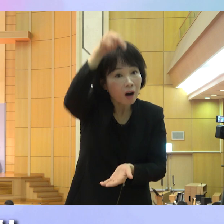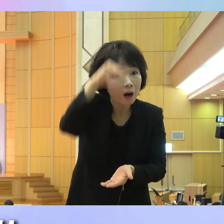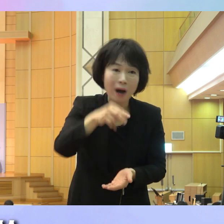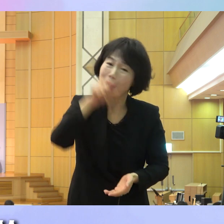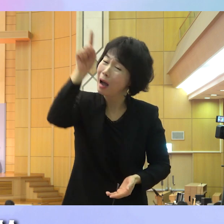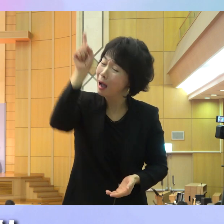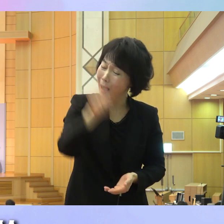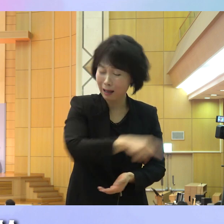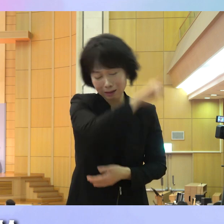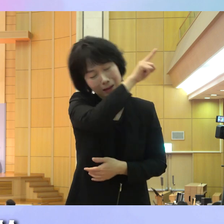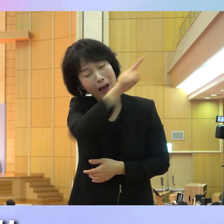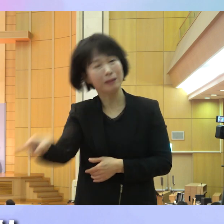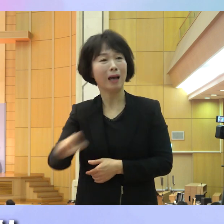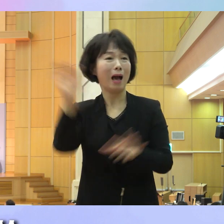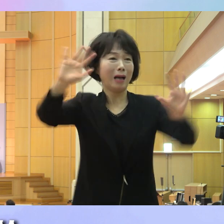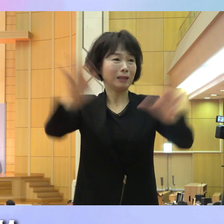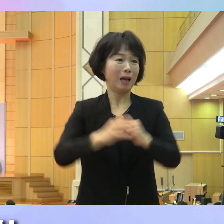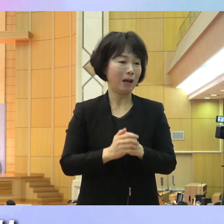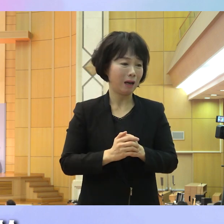하나님의 아들을 뭐요?